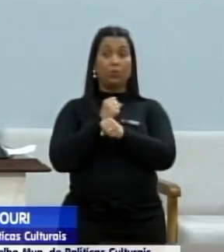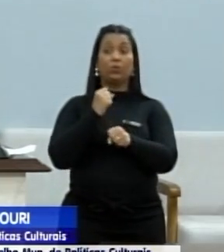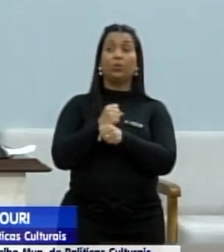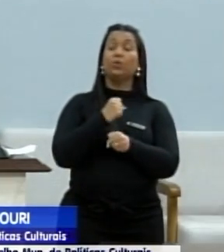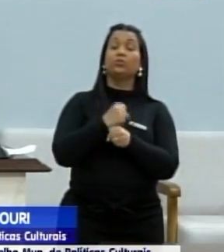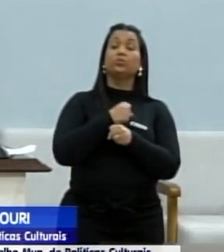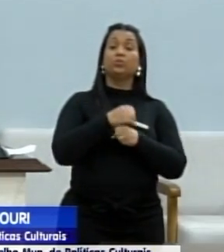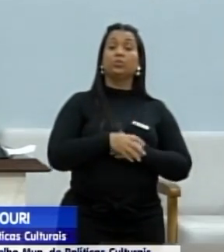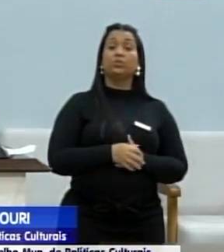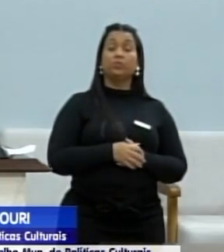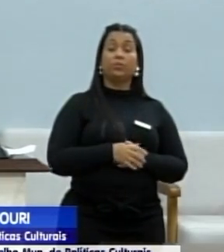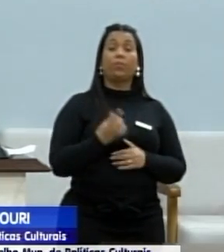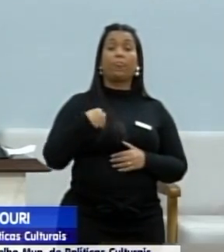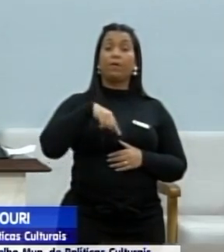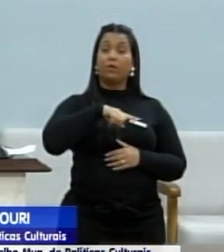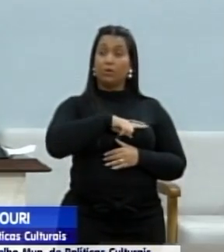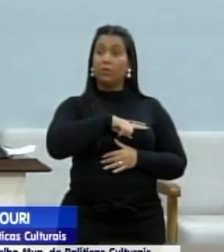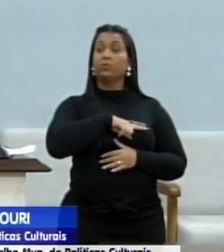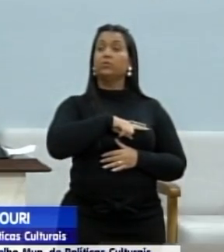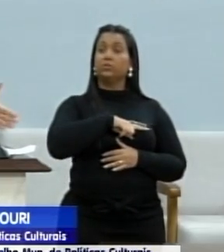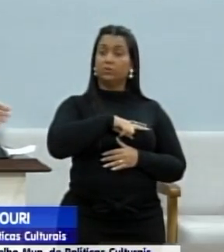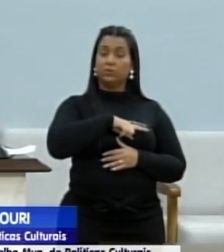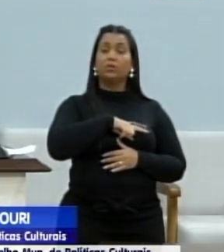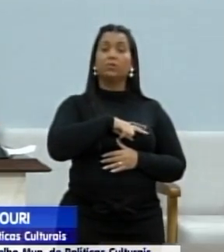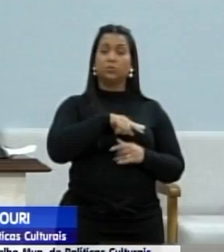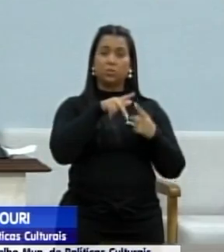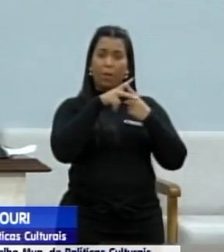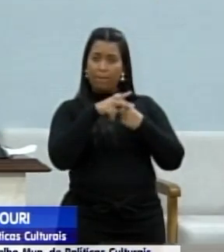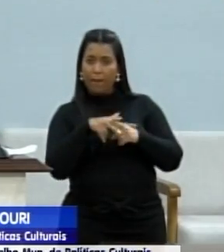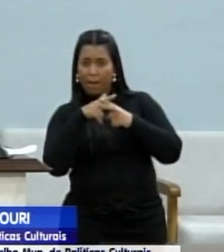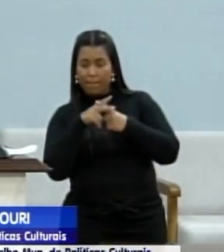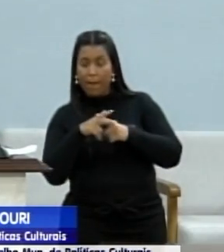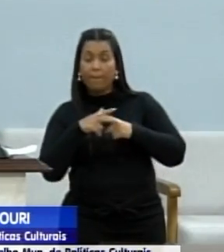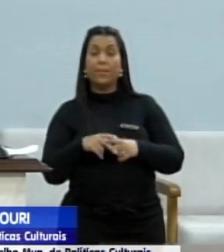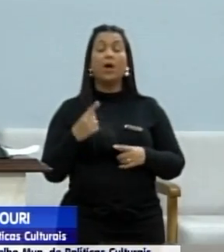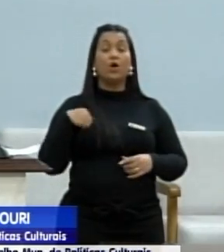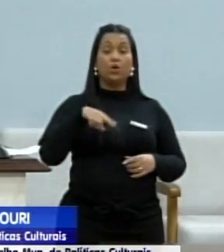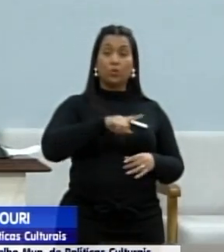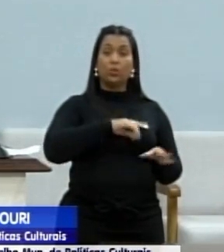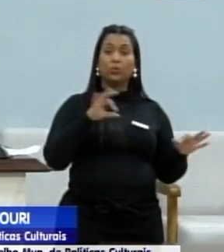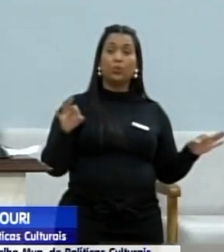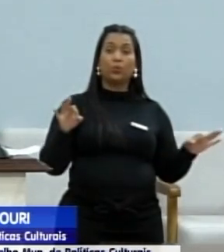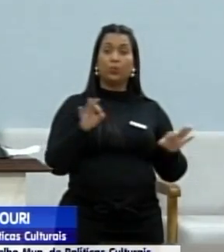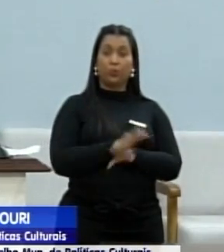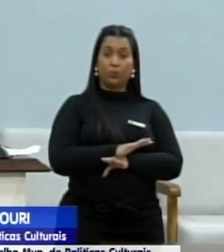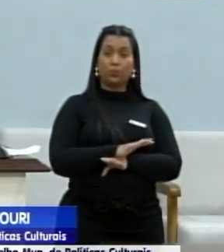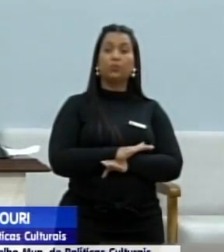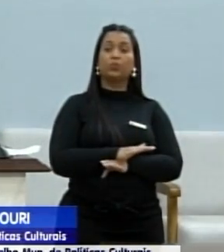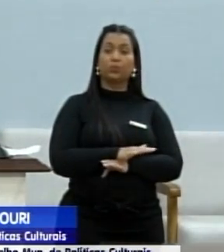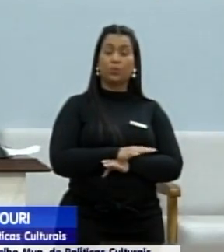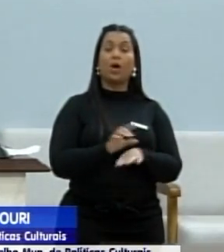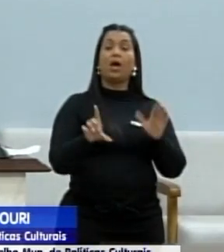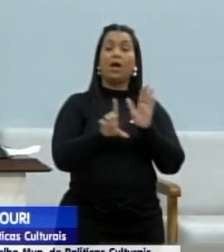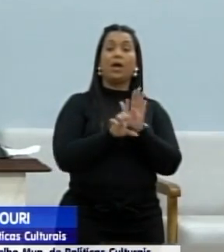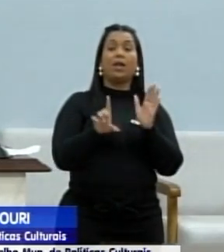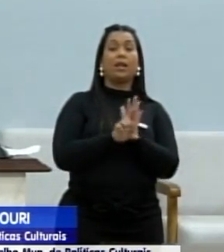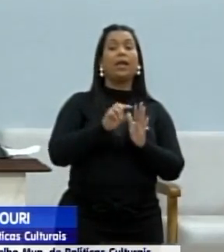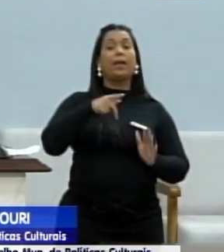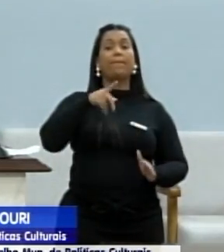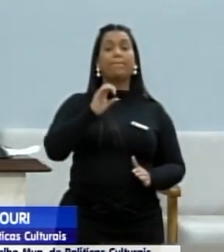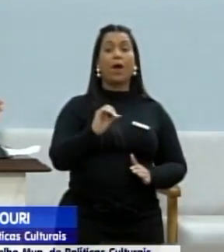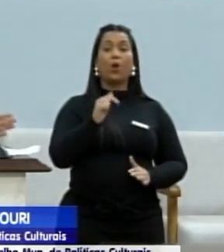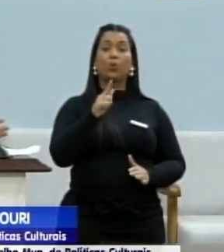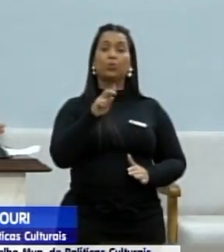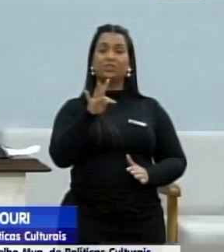está formatando, né? A gente tem aí em breve a conclusão do plano de ação da Lei Paulo Gustavo. E